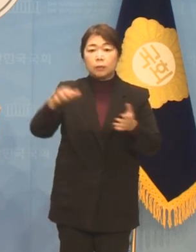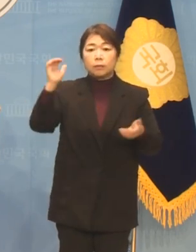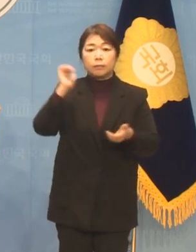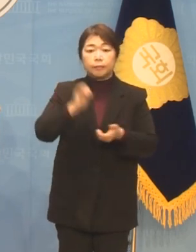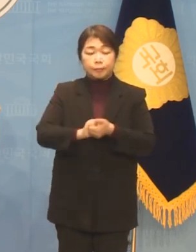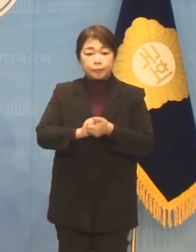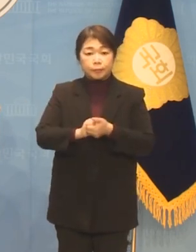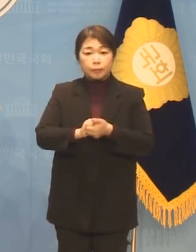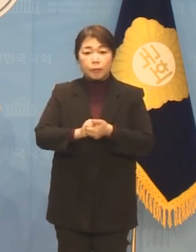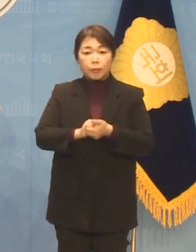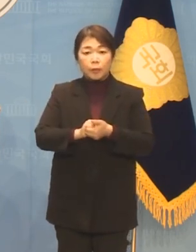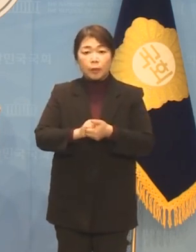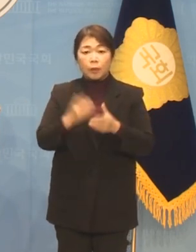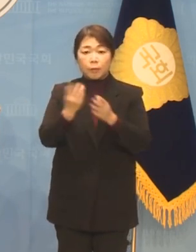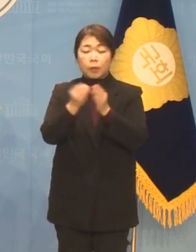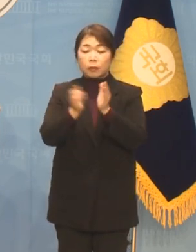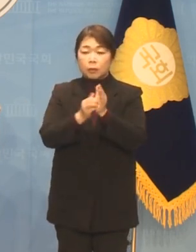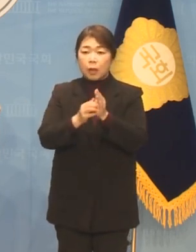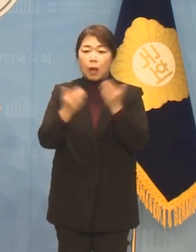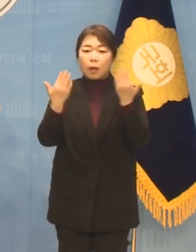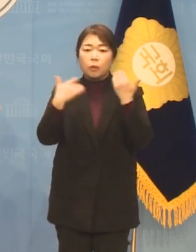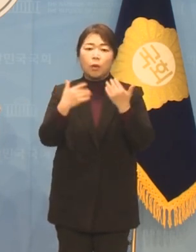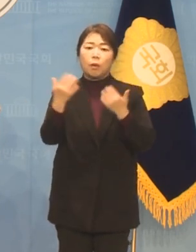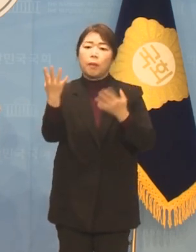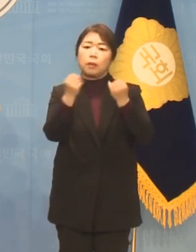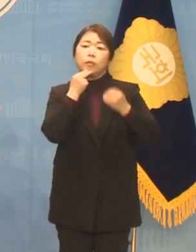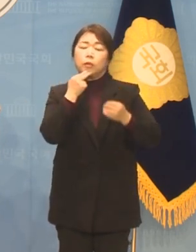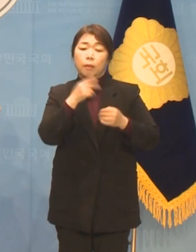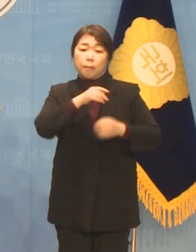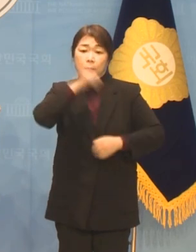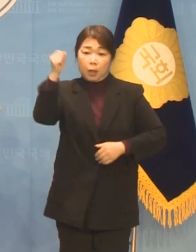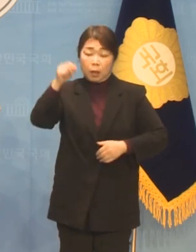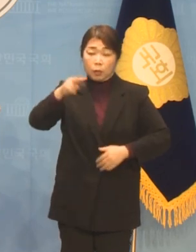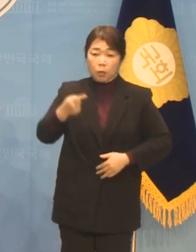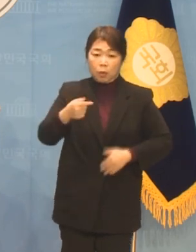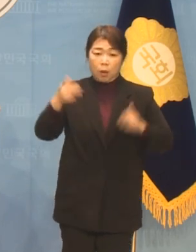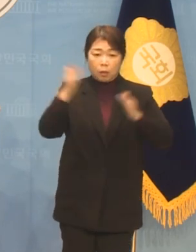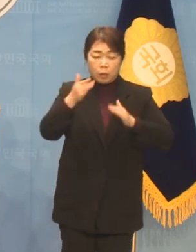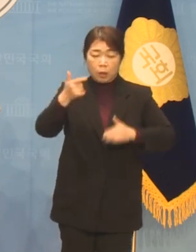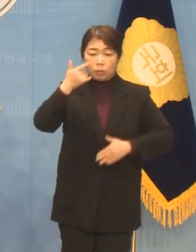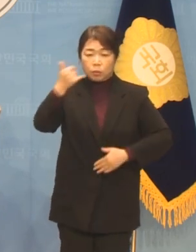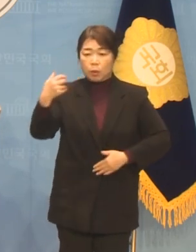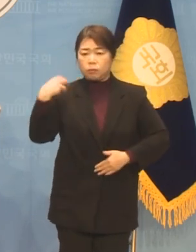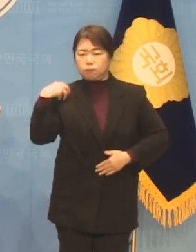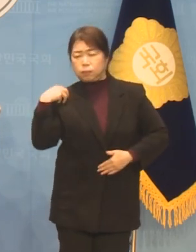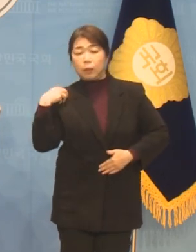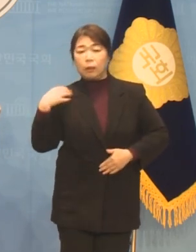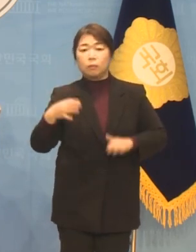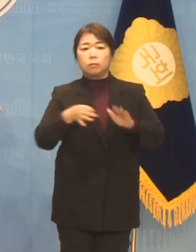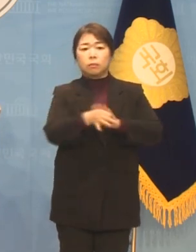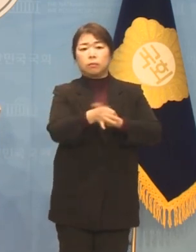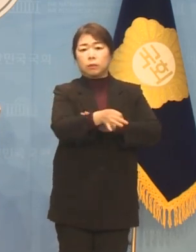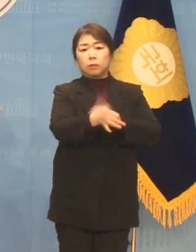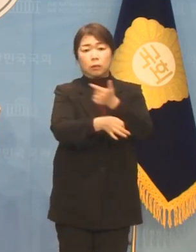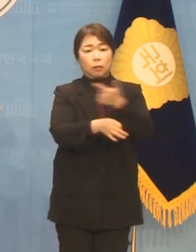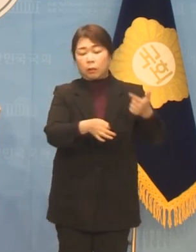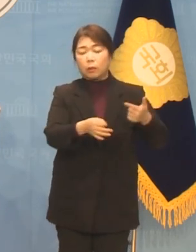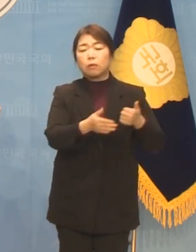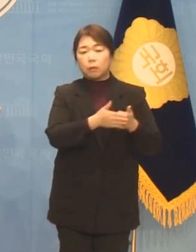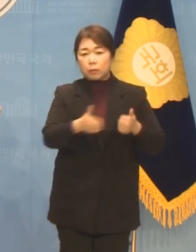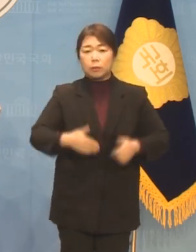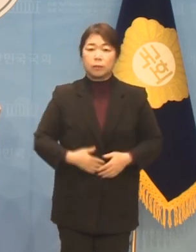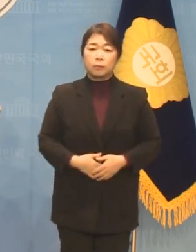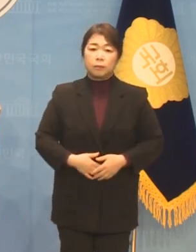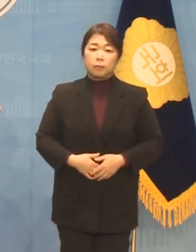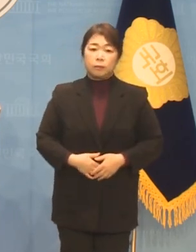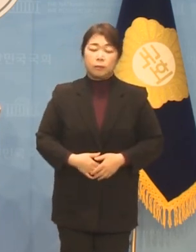극소수인 것은 바로 이처럼 합격한다 해도 학생, 학부모가 부담해야 할 비용이 많기 때문입니다.